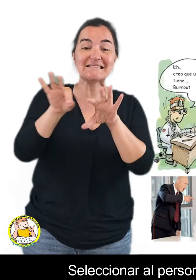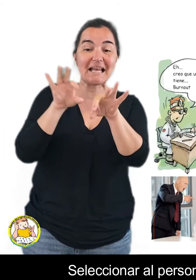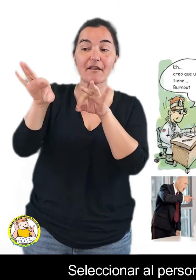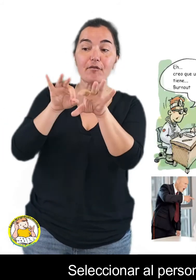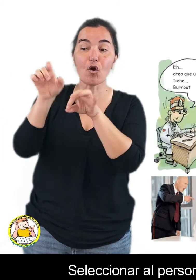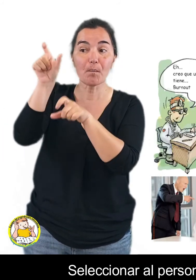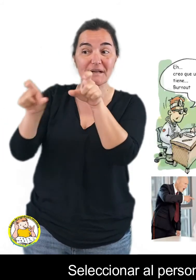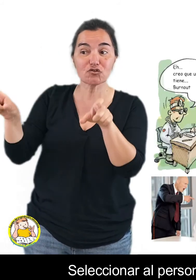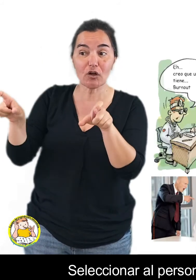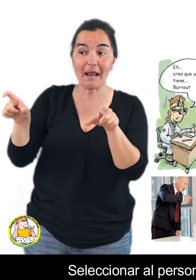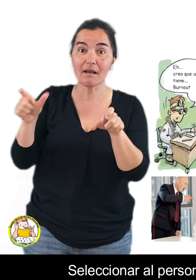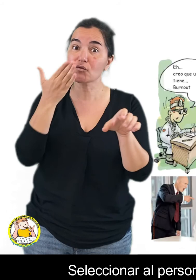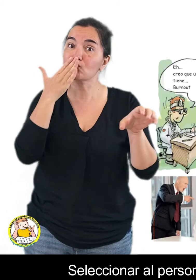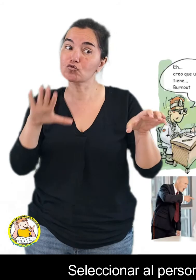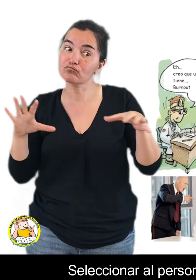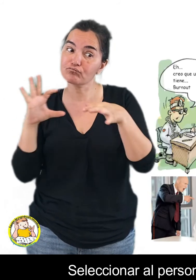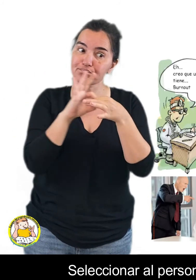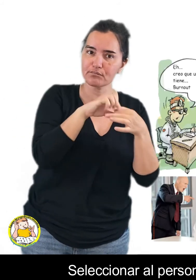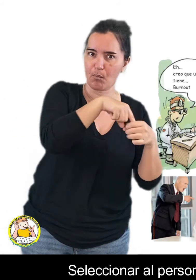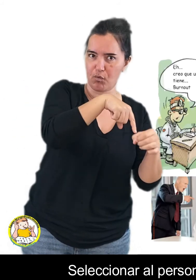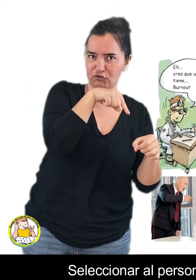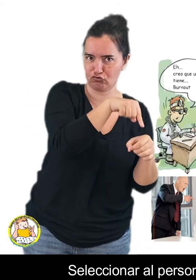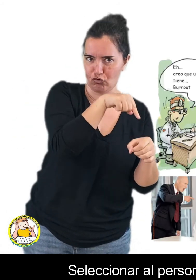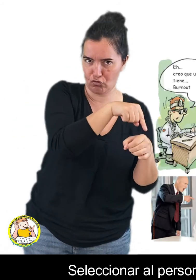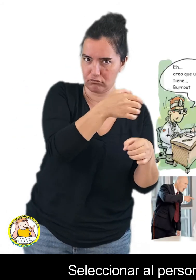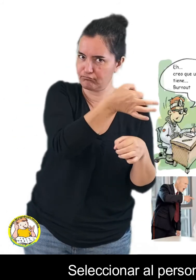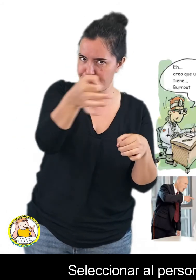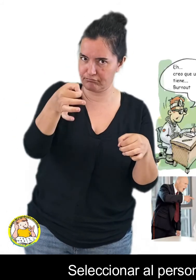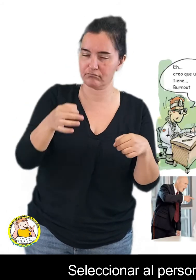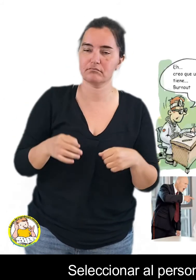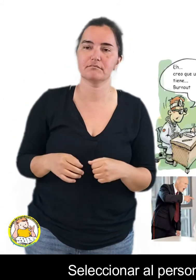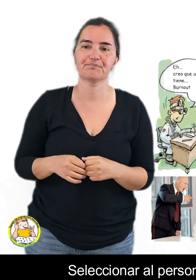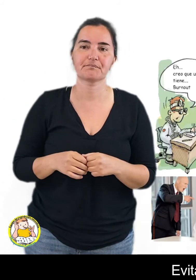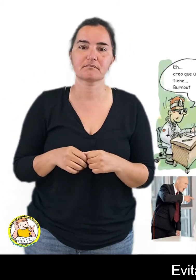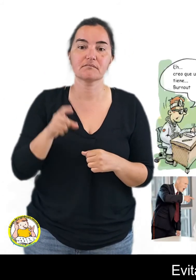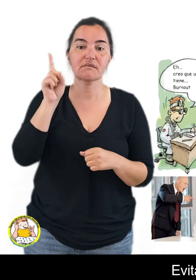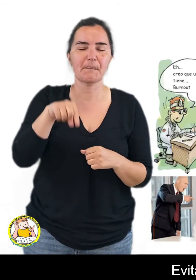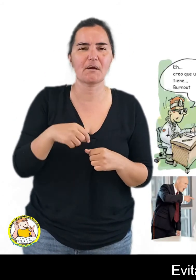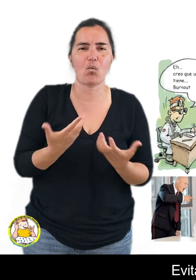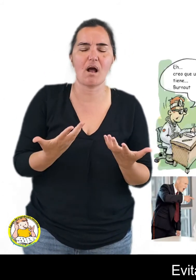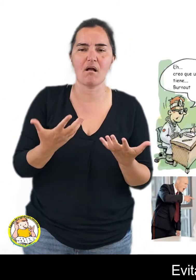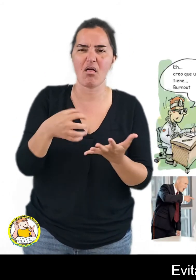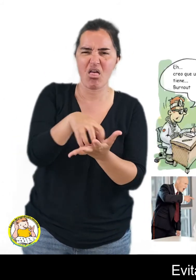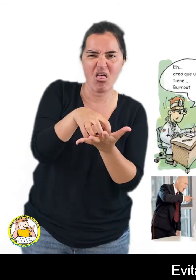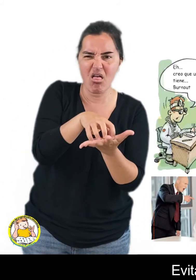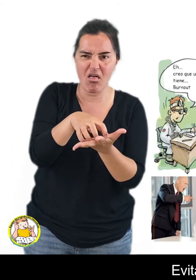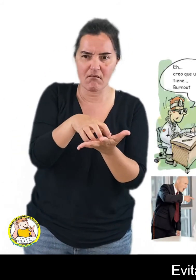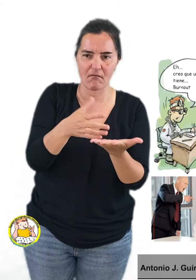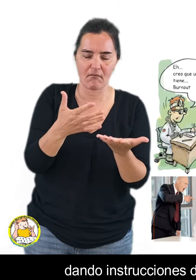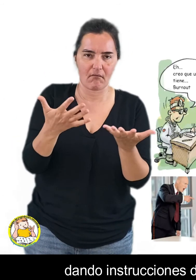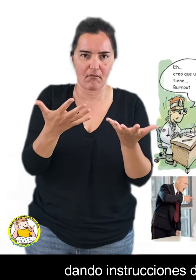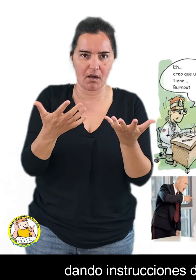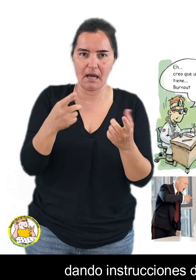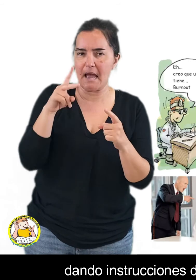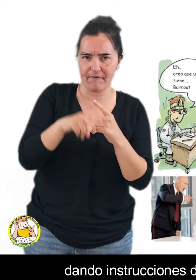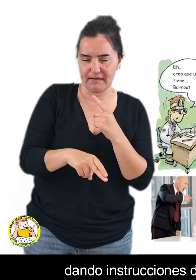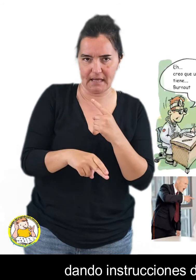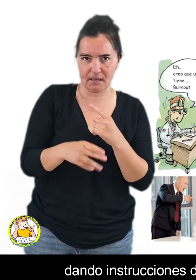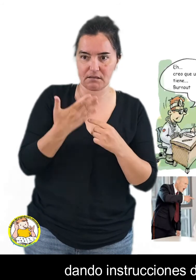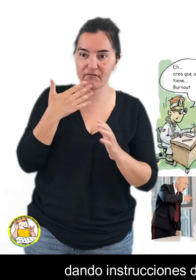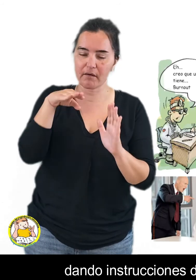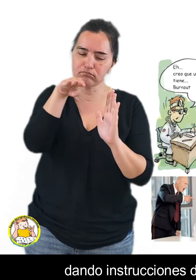Seleccionar al personal acorde con el puesto a desempeñar. Evitar las ambigüedades,